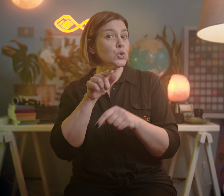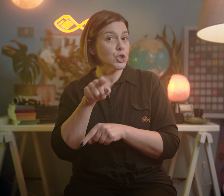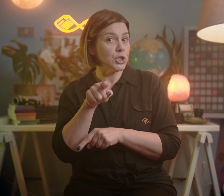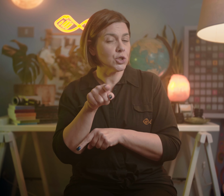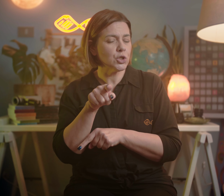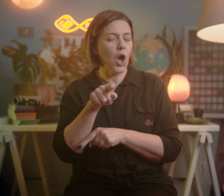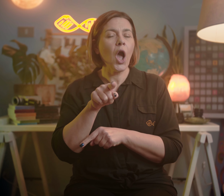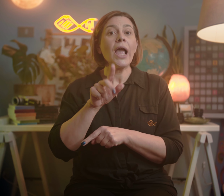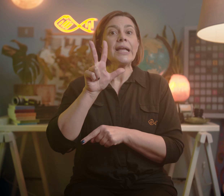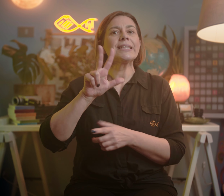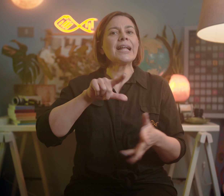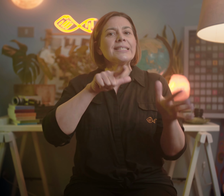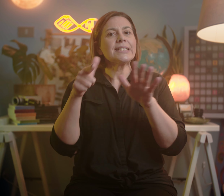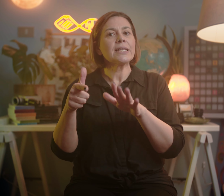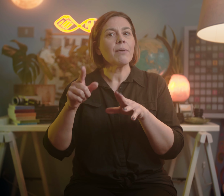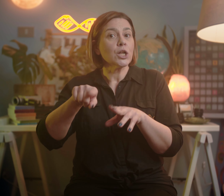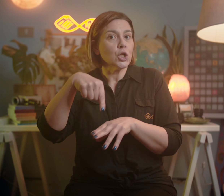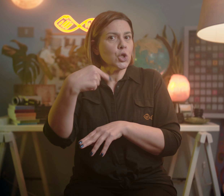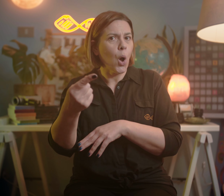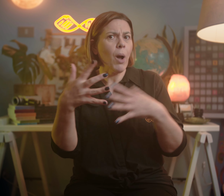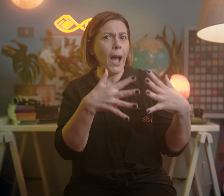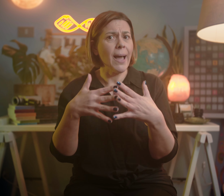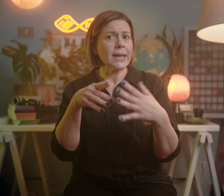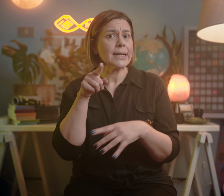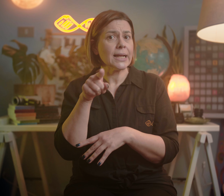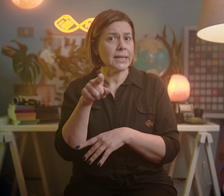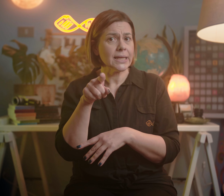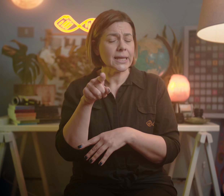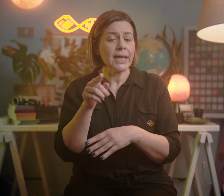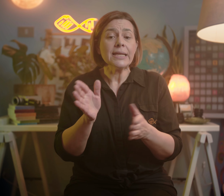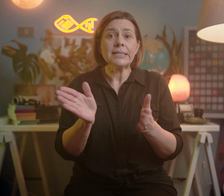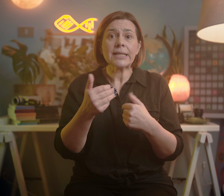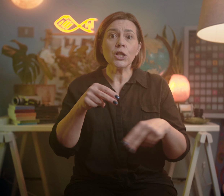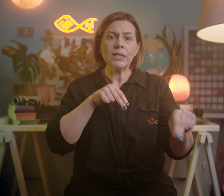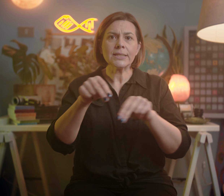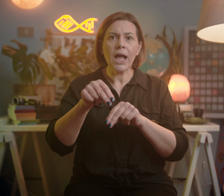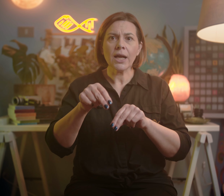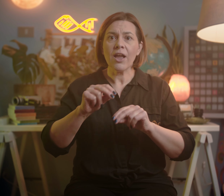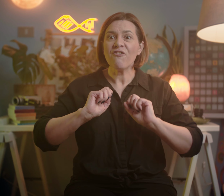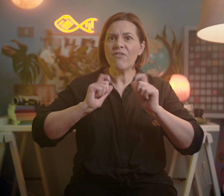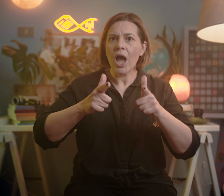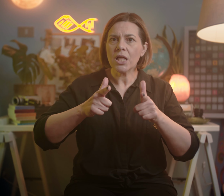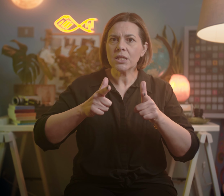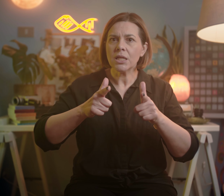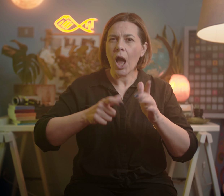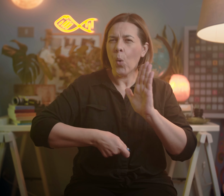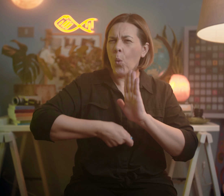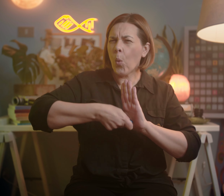tre settimane dal debutto su Netflix, la vendita di set di scacchi ha avuto un incremento dell